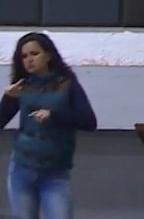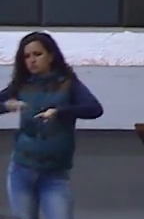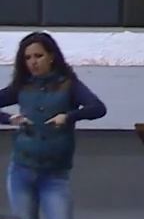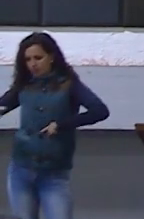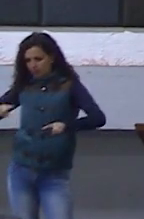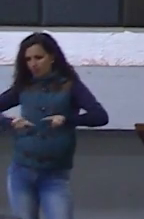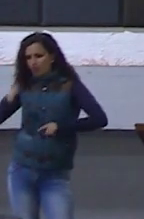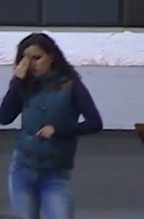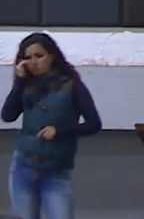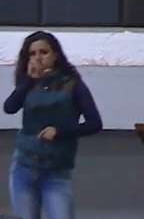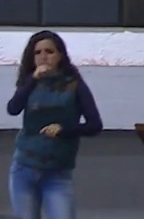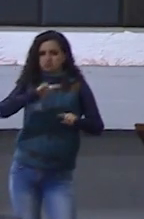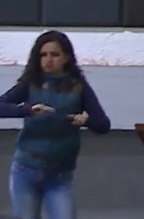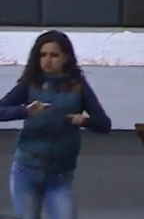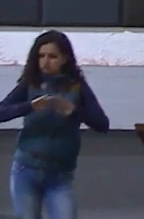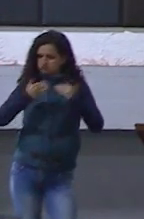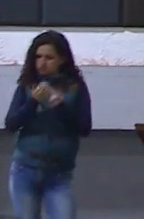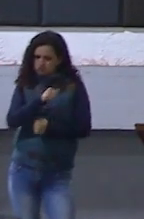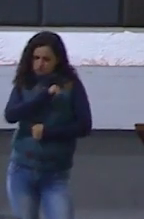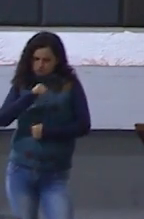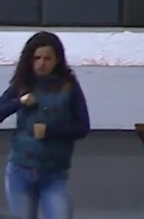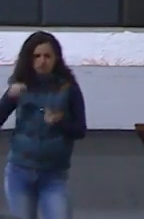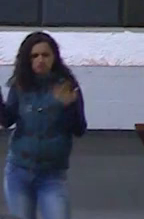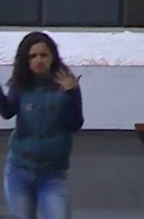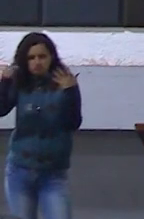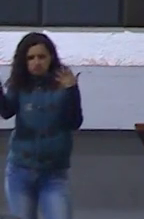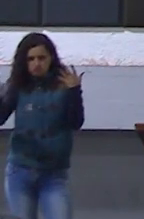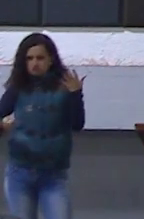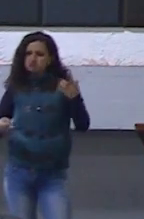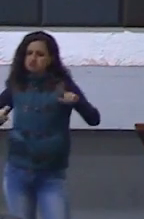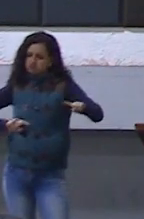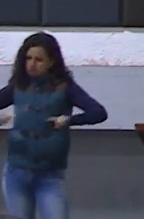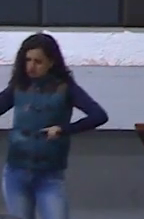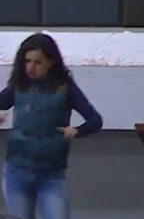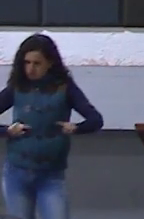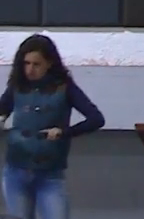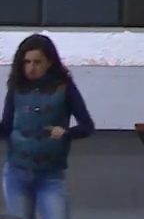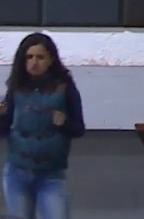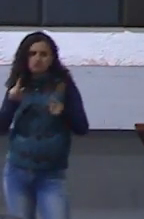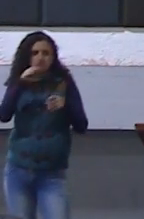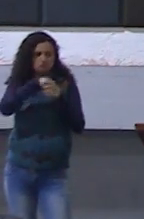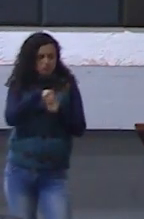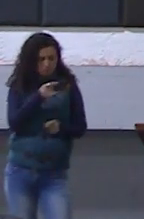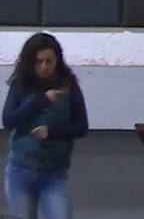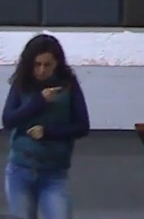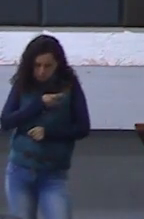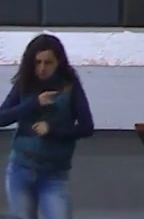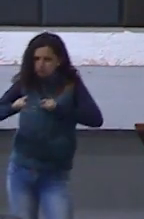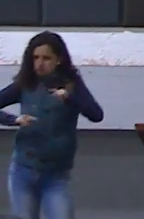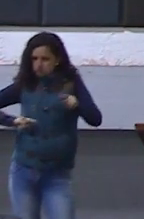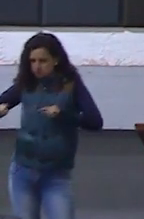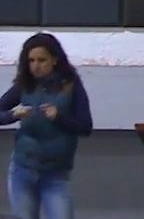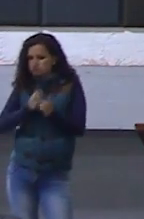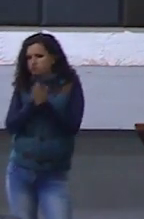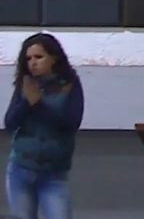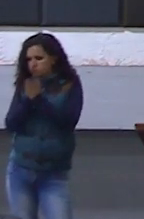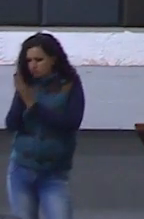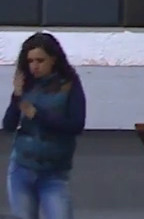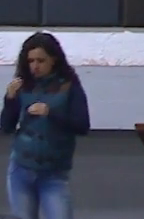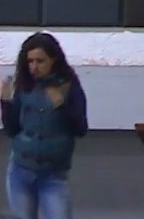otro colegio privado y así sucesivamente hay coordinadores en universidades de programas de educación física